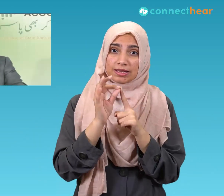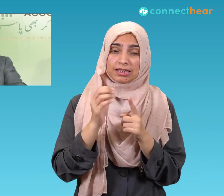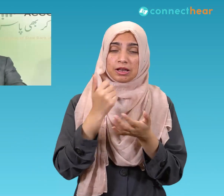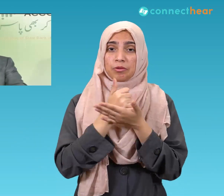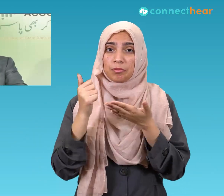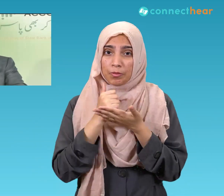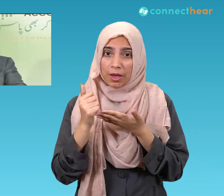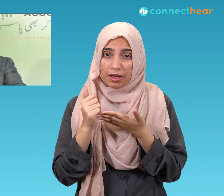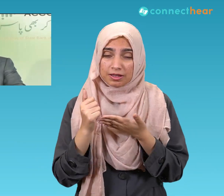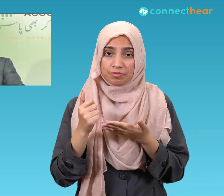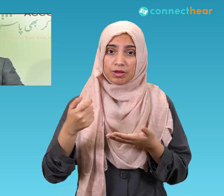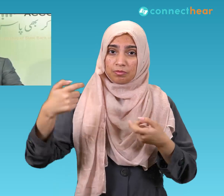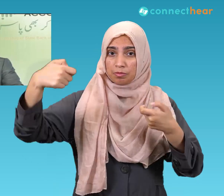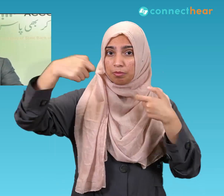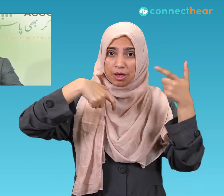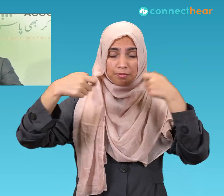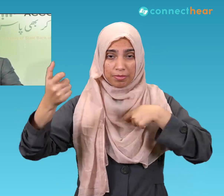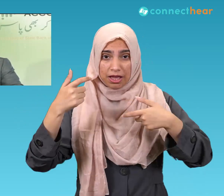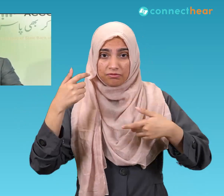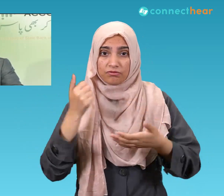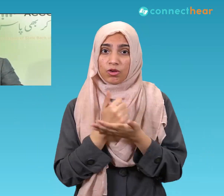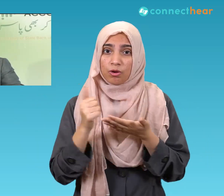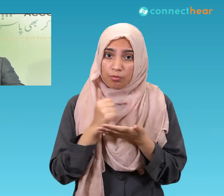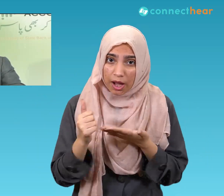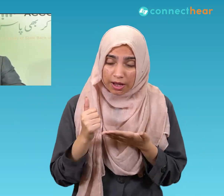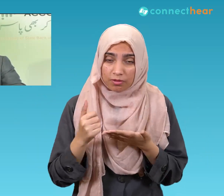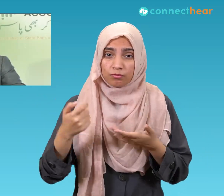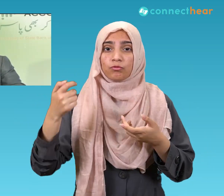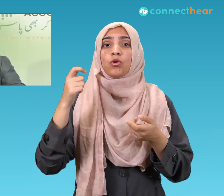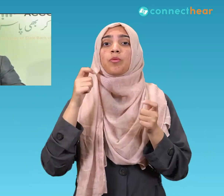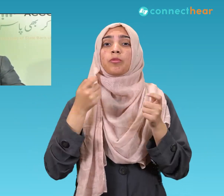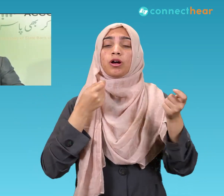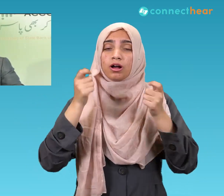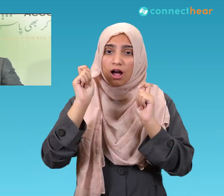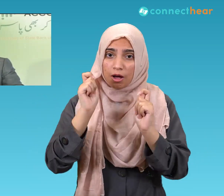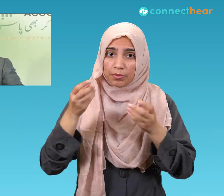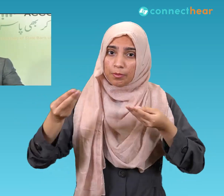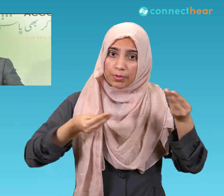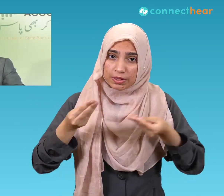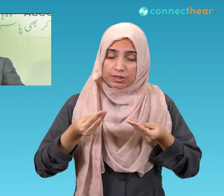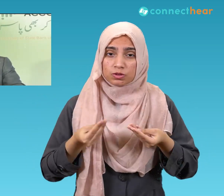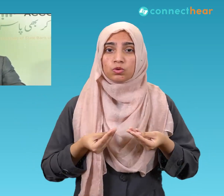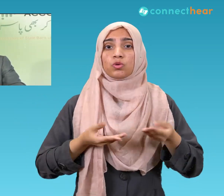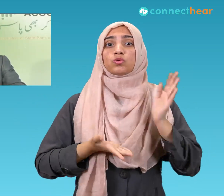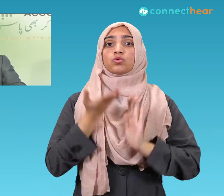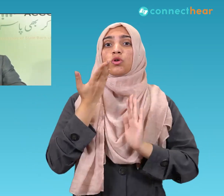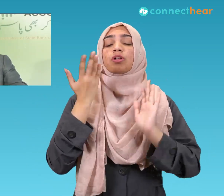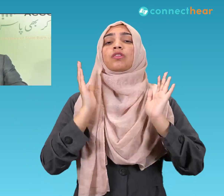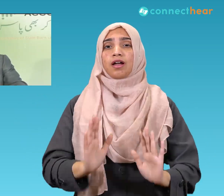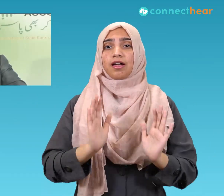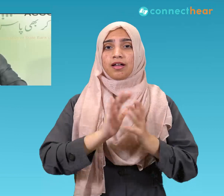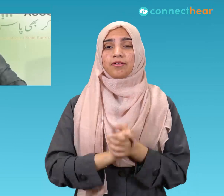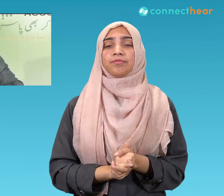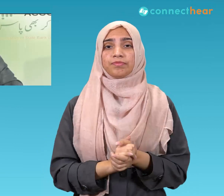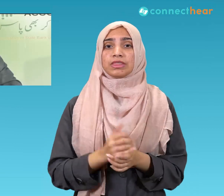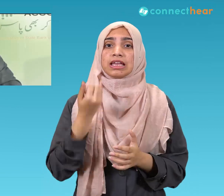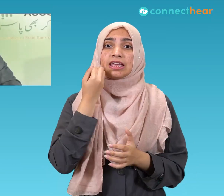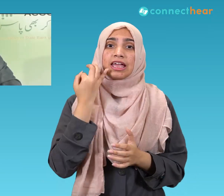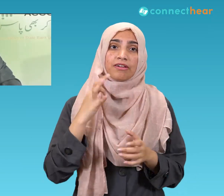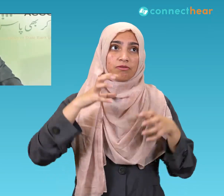ذریعے, ان کے لیے جتنی آپ آسانی پیدا کریں گے اتنی تیزی سے یہ ہمارے یہ جو اماؤنٹس